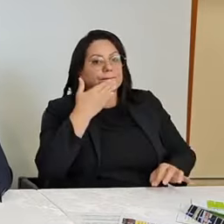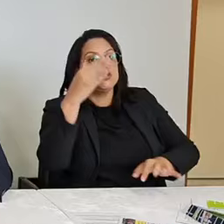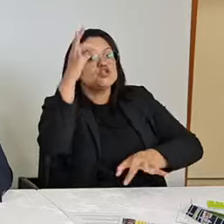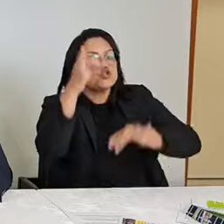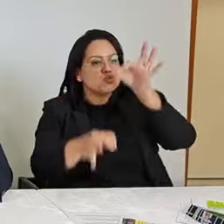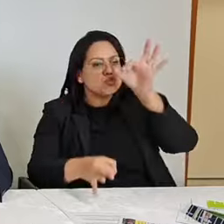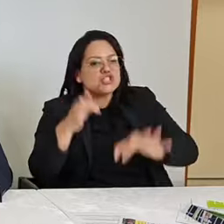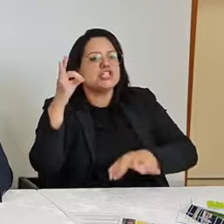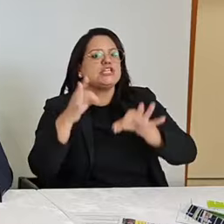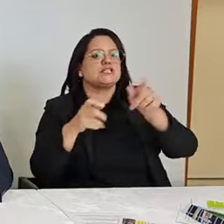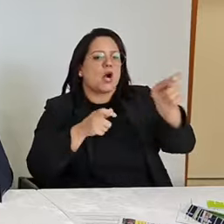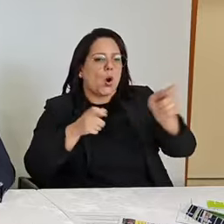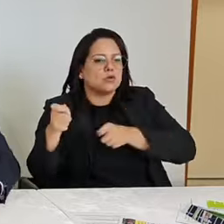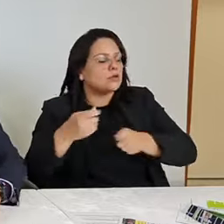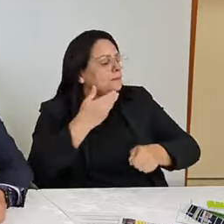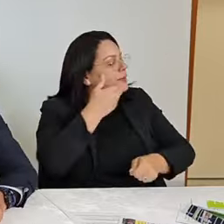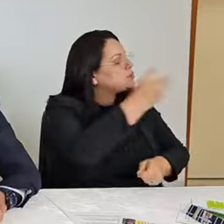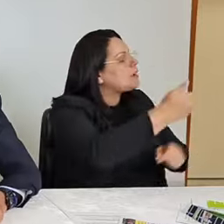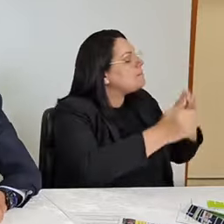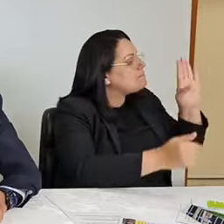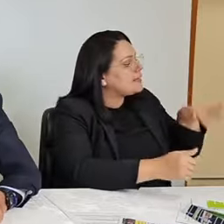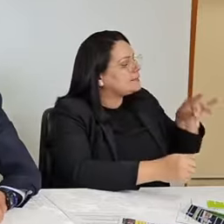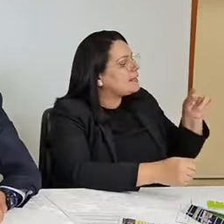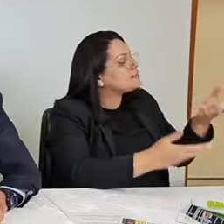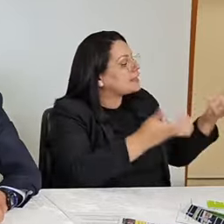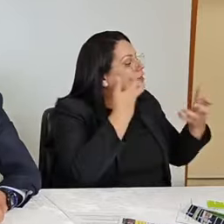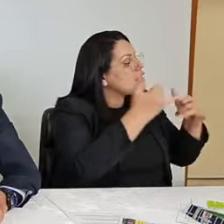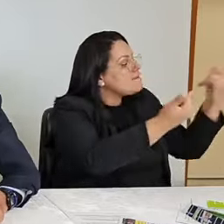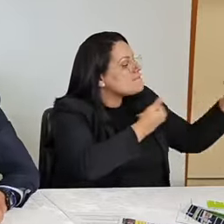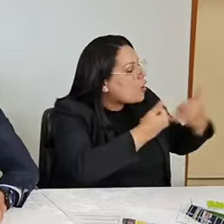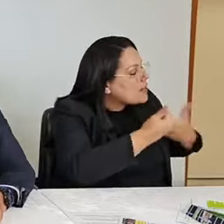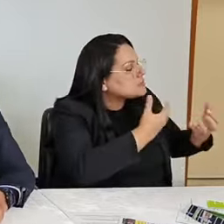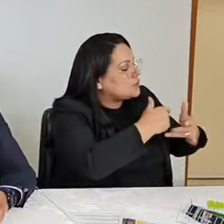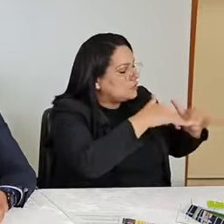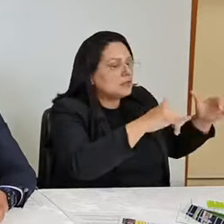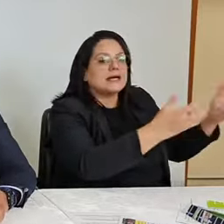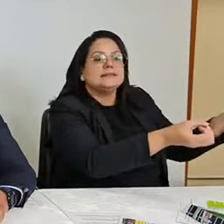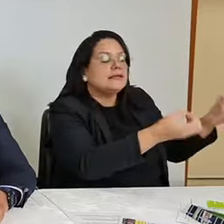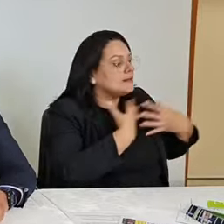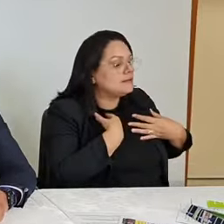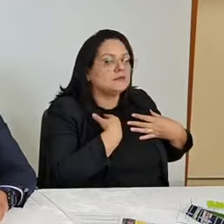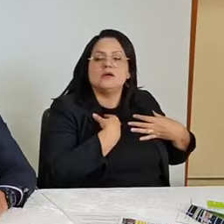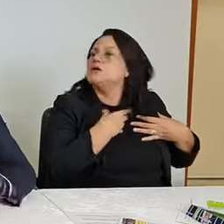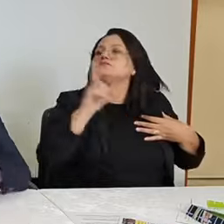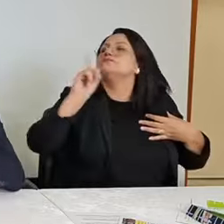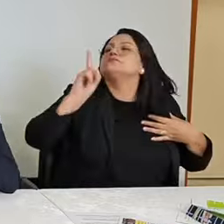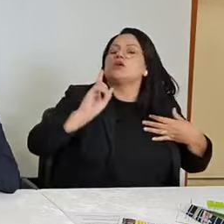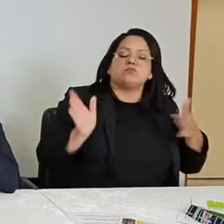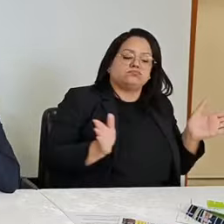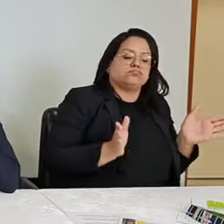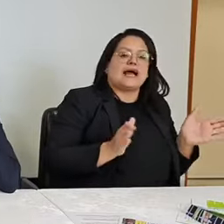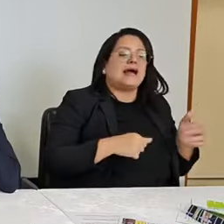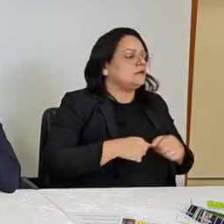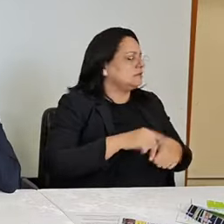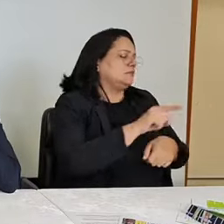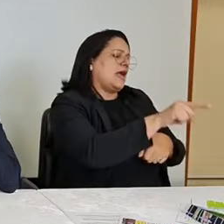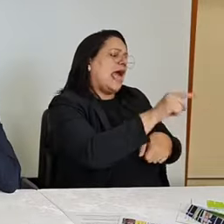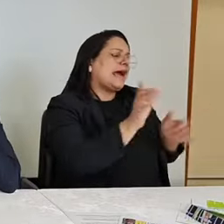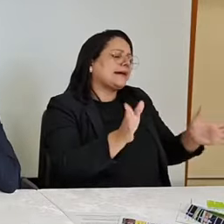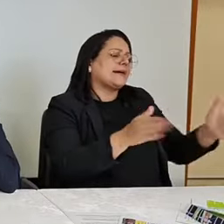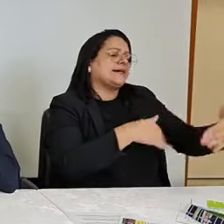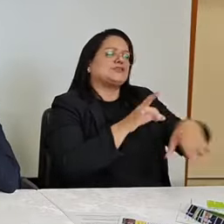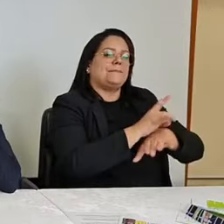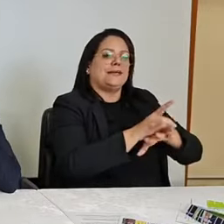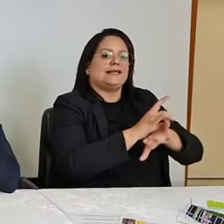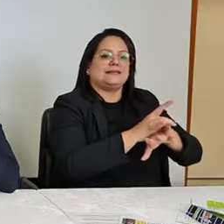informações e o banco se recusou a dar. Falou, não vou abrir essa informação. E daí surgiu o termo Caixa Preta. Até 2015,